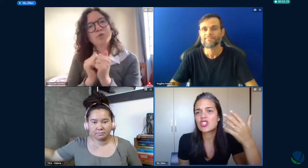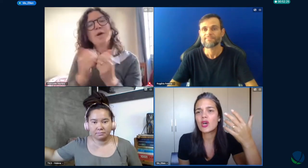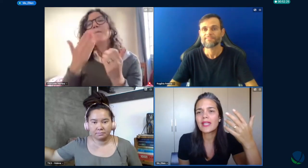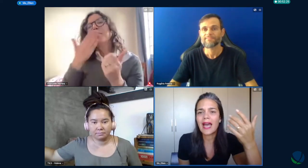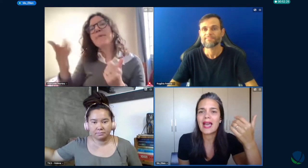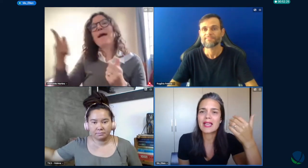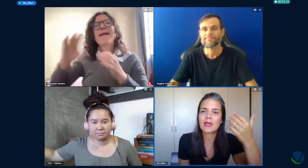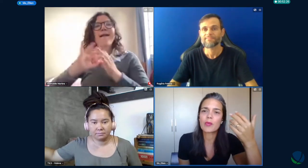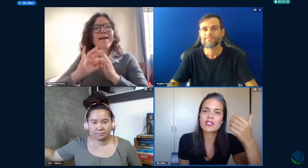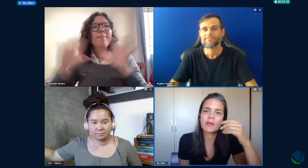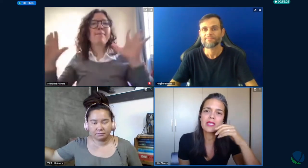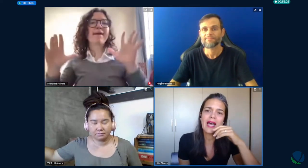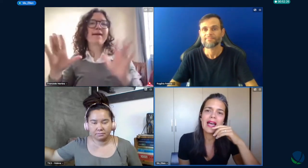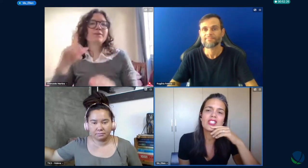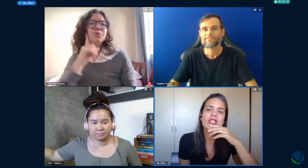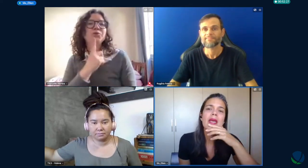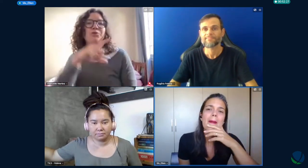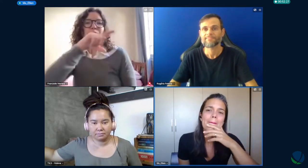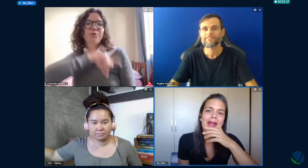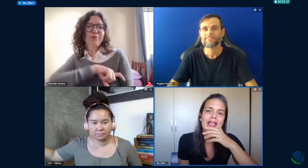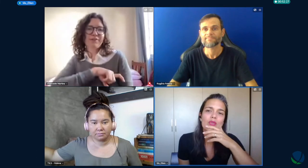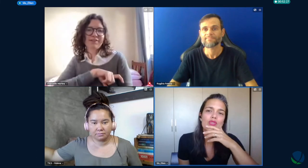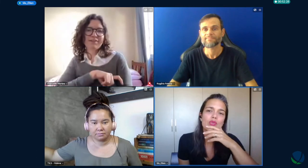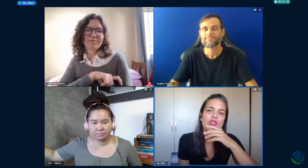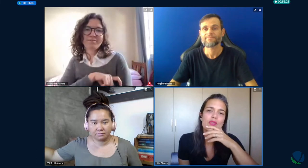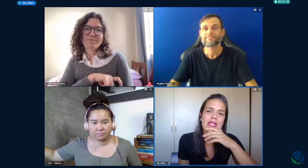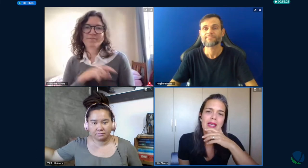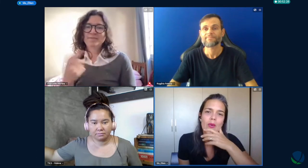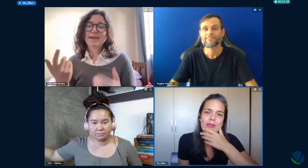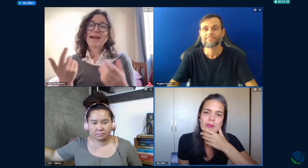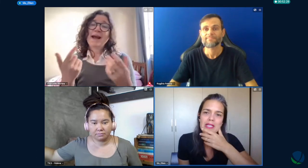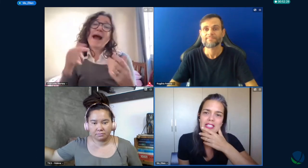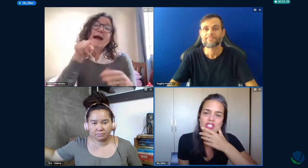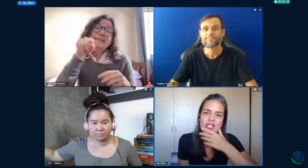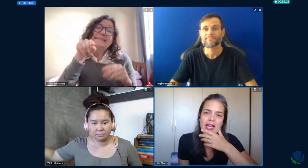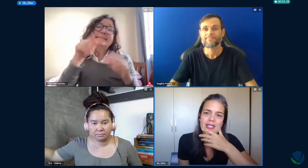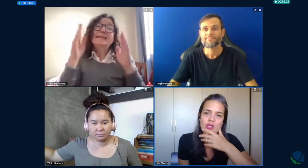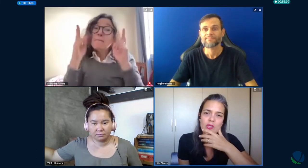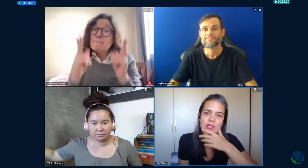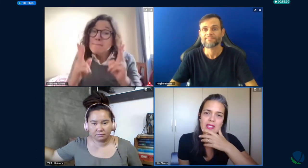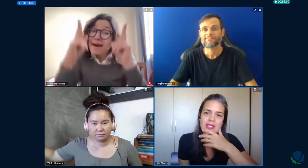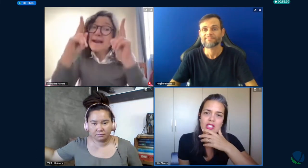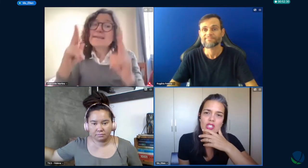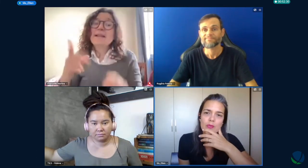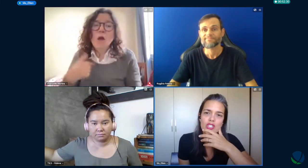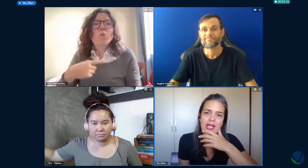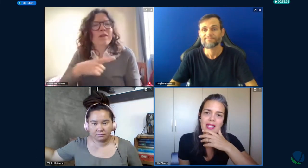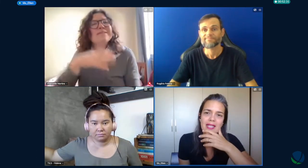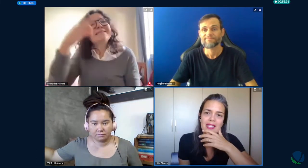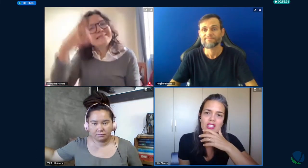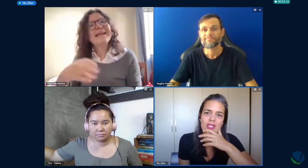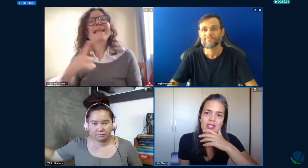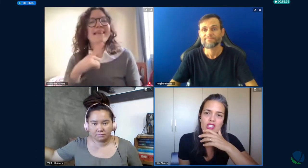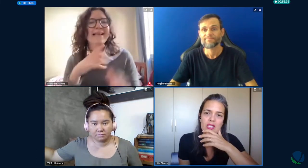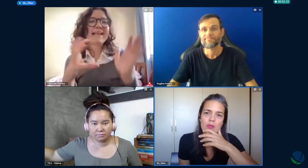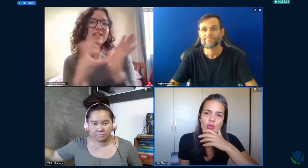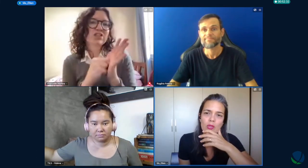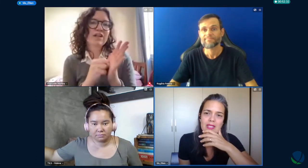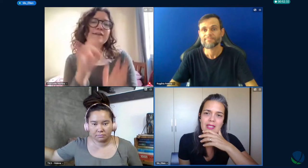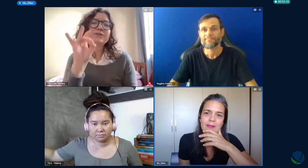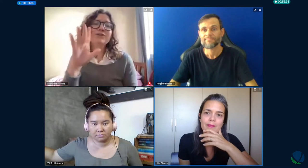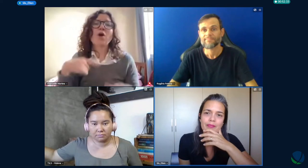a direcionar essa possibilidade para que os surdos tenham a possibilidade de tirar esses outros tipos de carteira